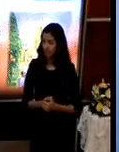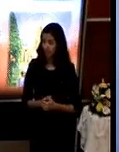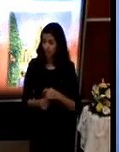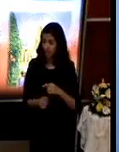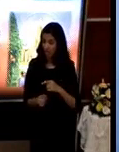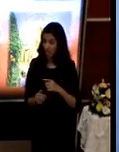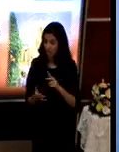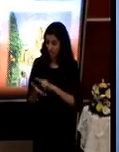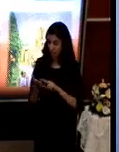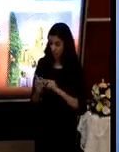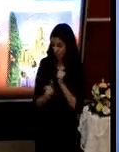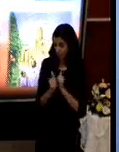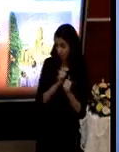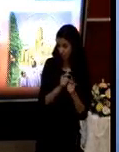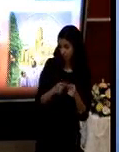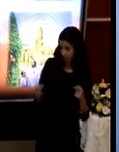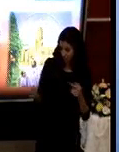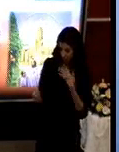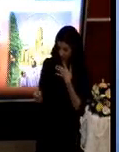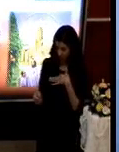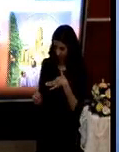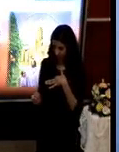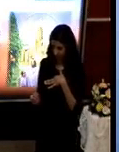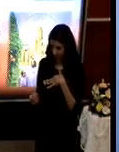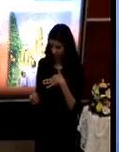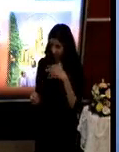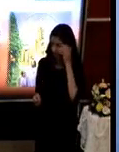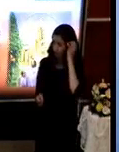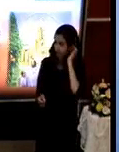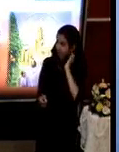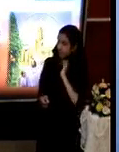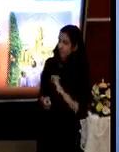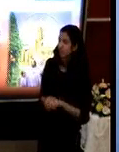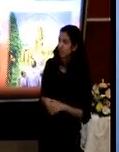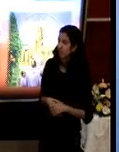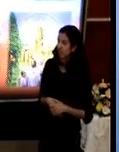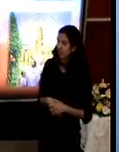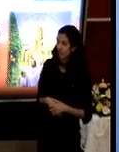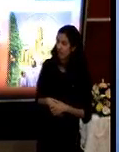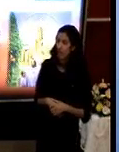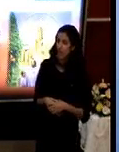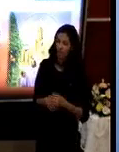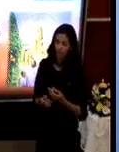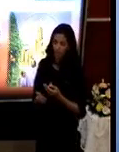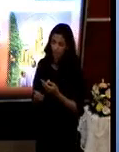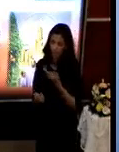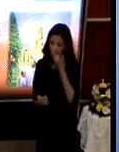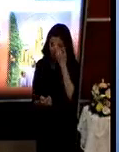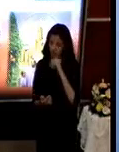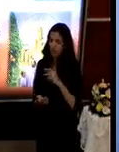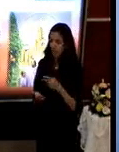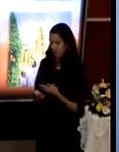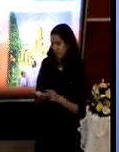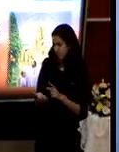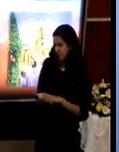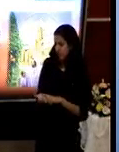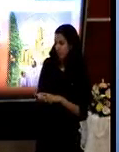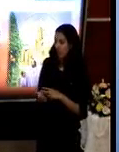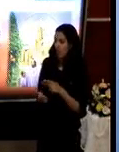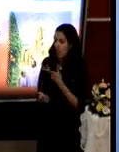largo. Creo que entendimos, ¿no? No vamos a volver a insistir en cada uno de los pasajes. Un milagro maravilloso del